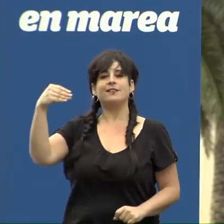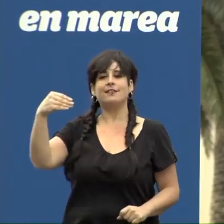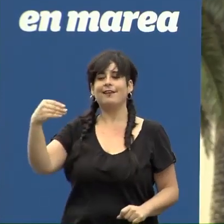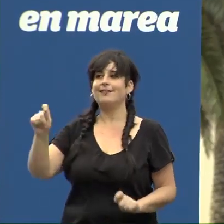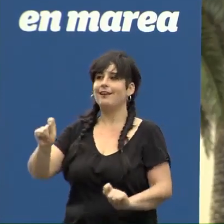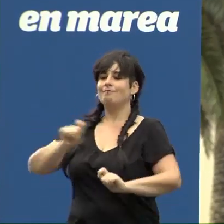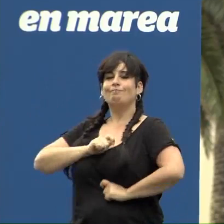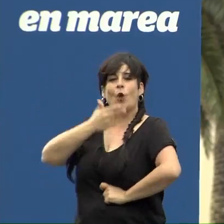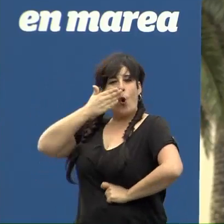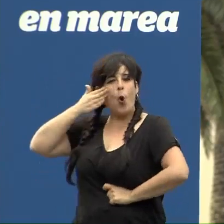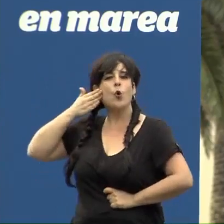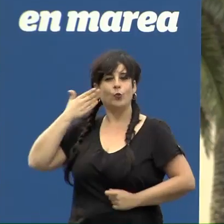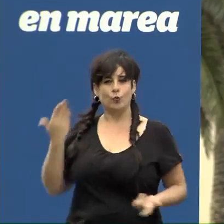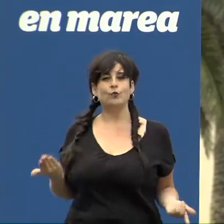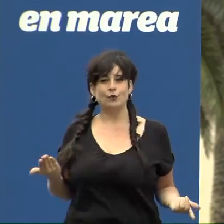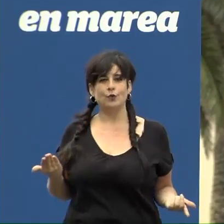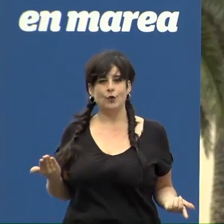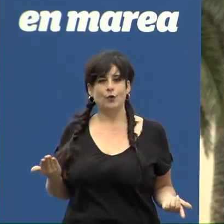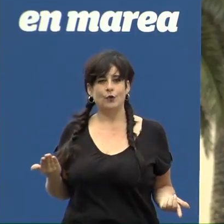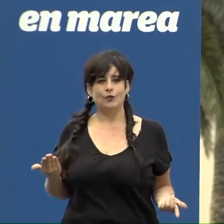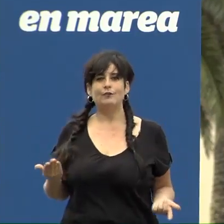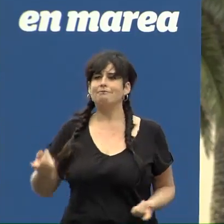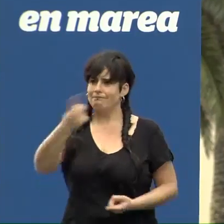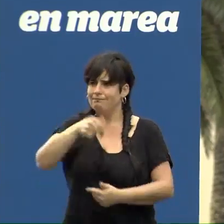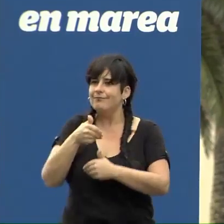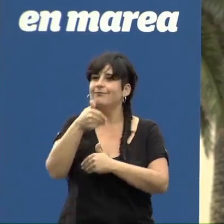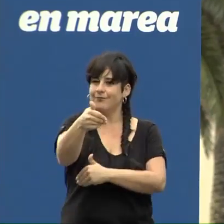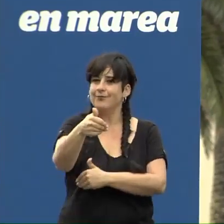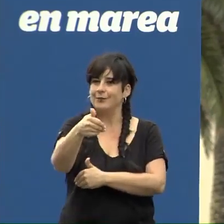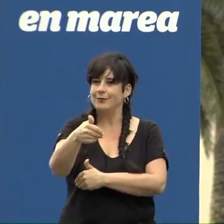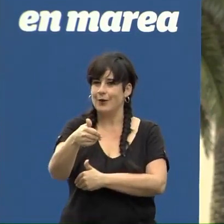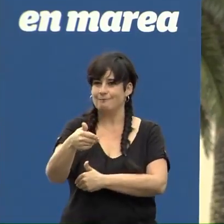orgullosos, queremos estar orgullosos de él, e imos estar orgullosos de él.